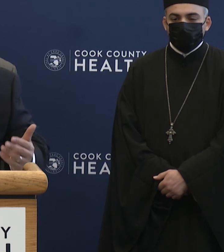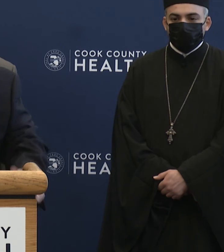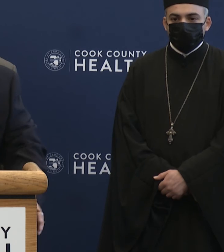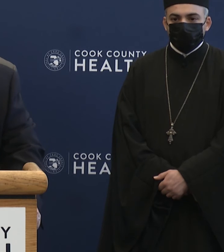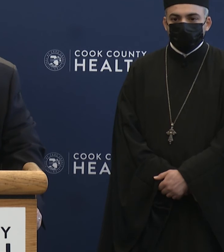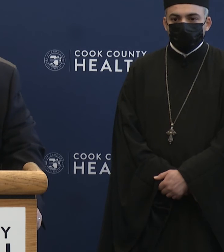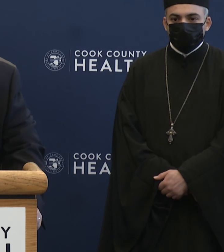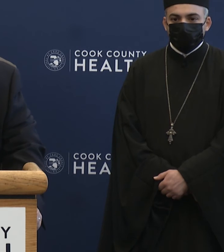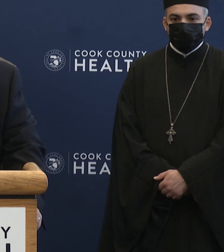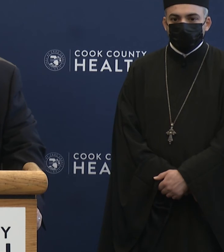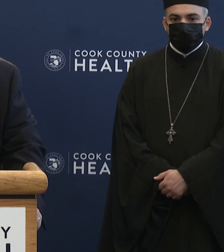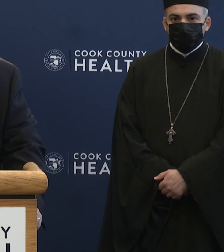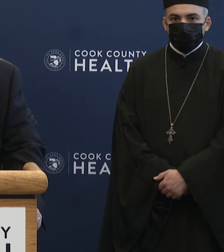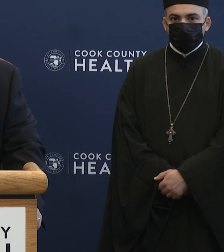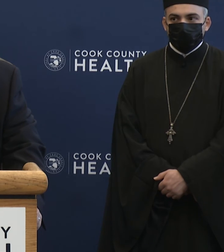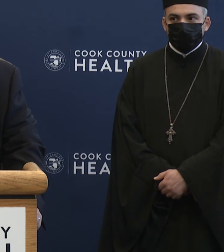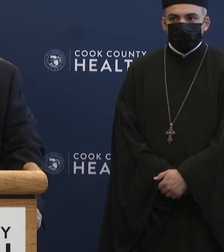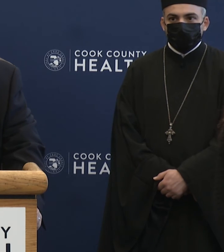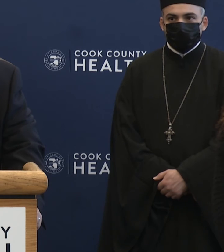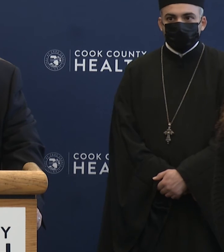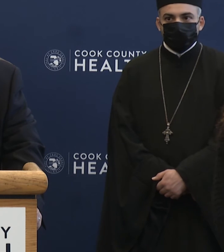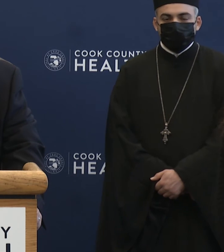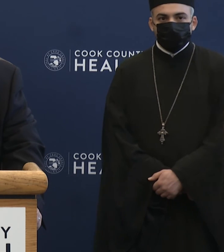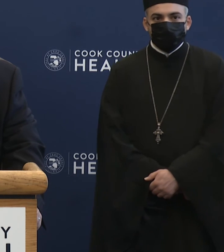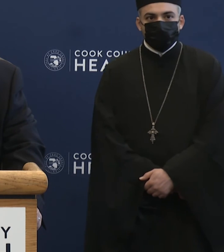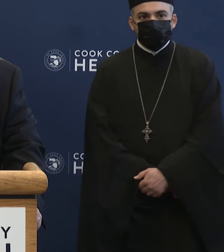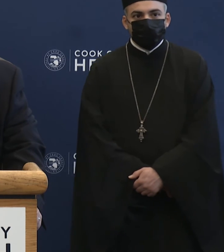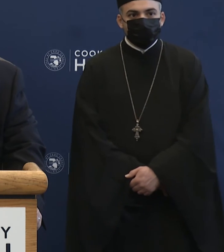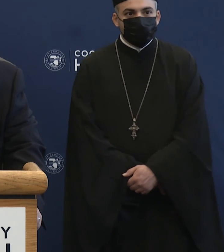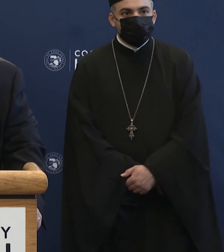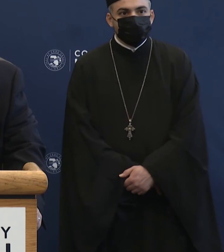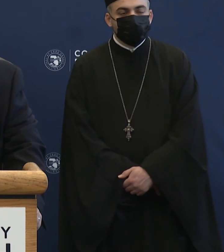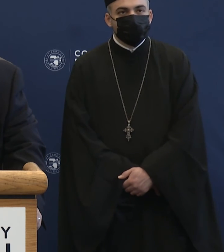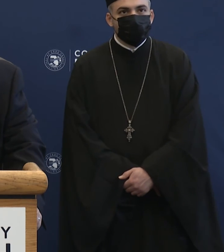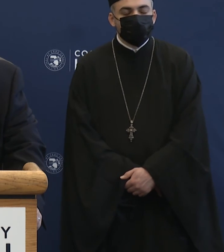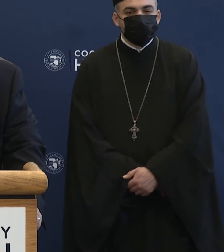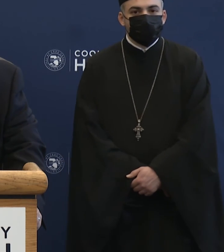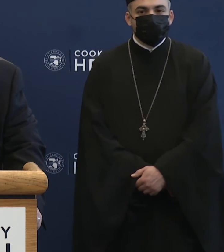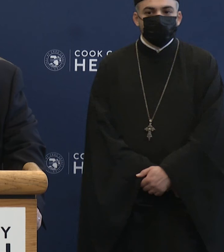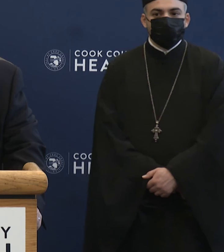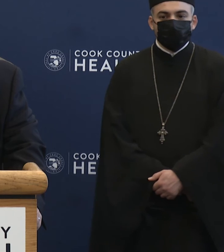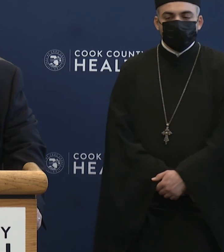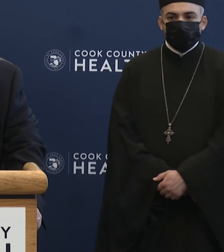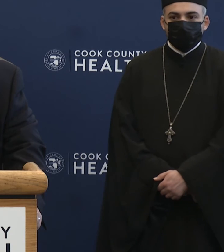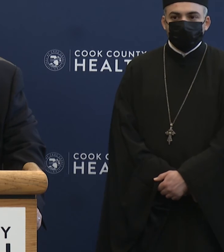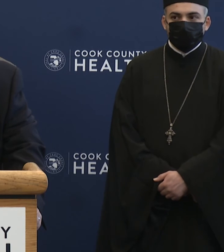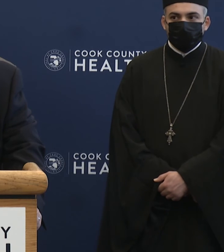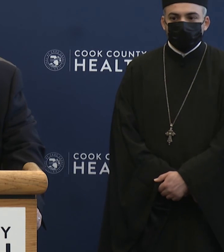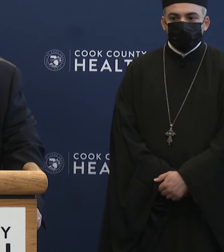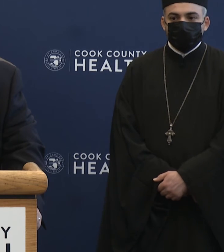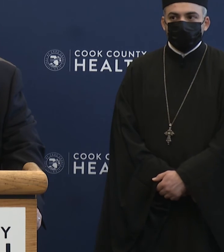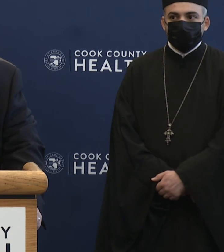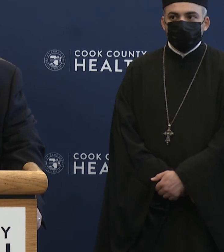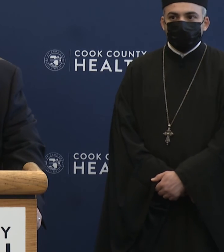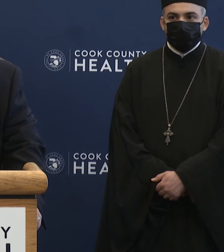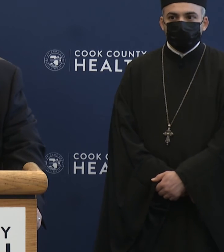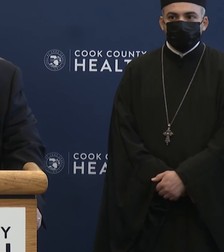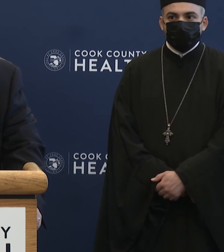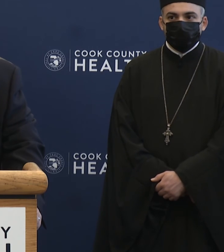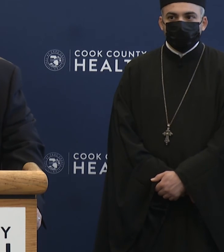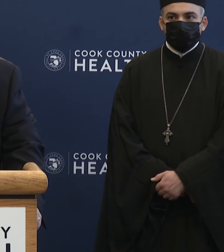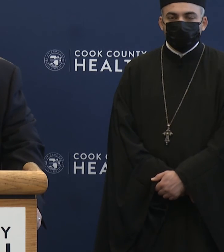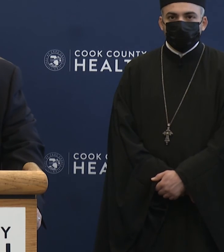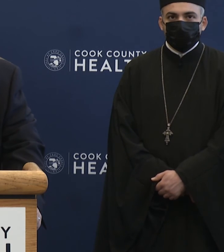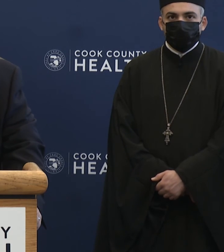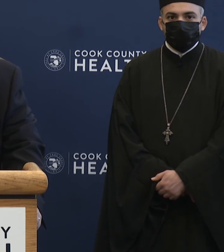con usted, es un tiempo para recordar qué son esas preguntas y para traer la información que ustedes necesitan para su familia.